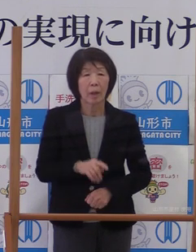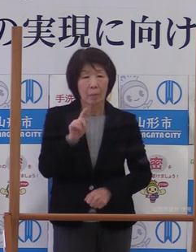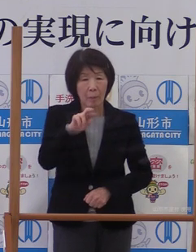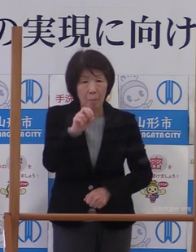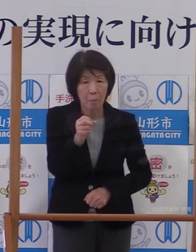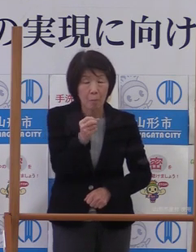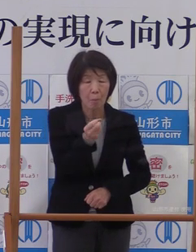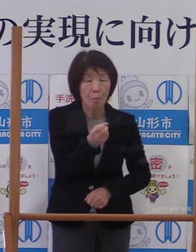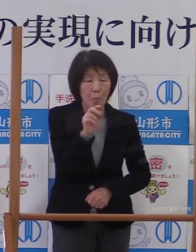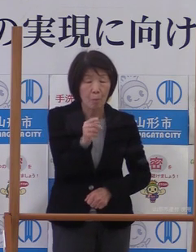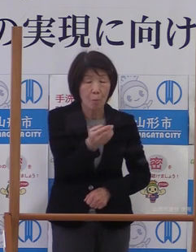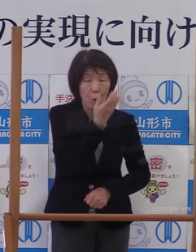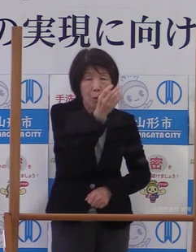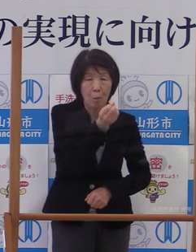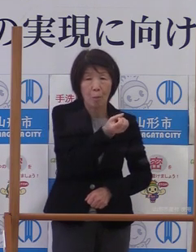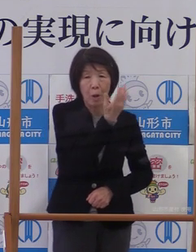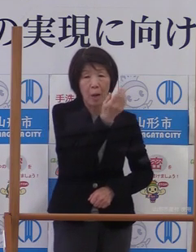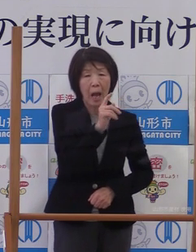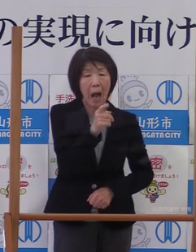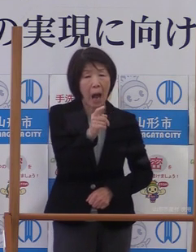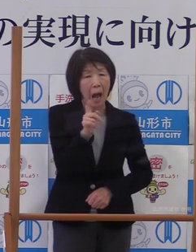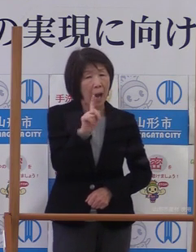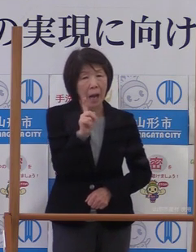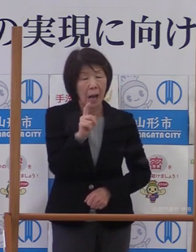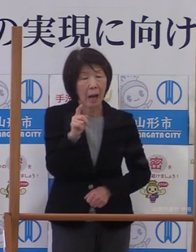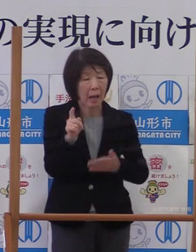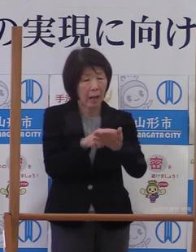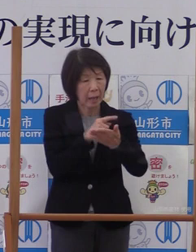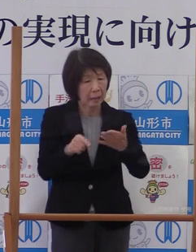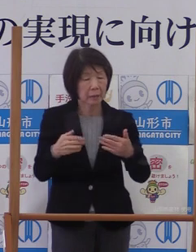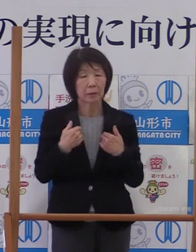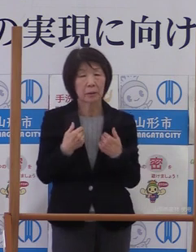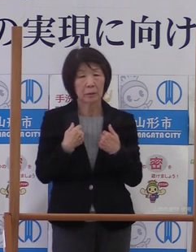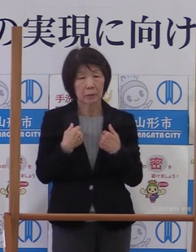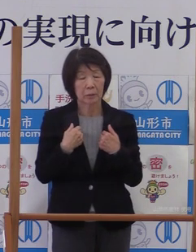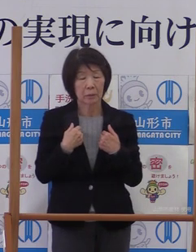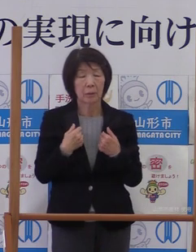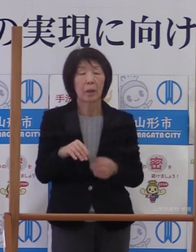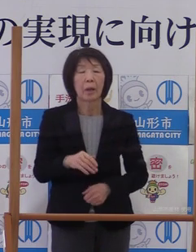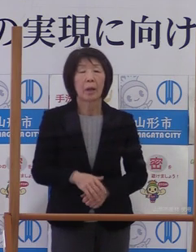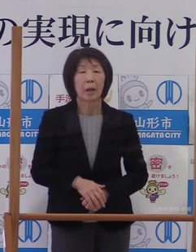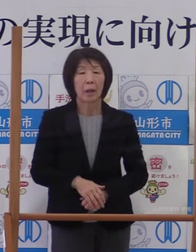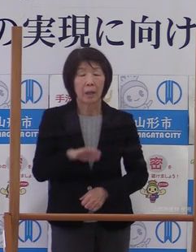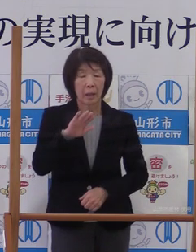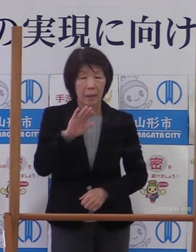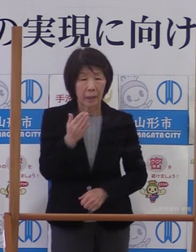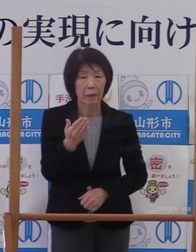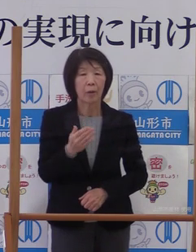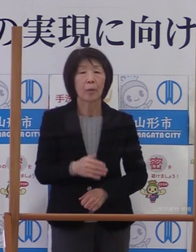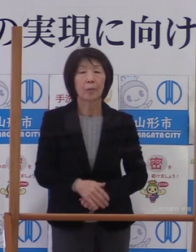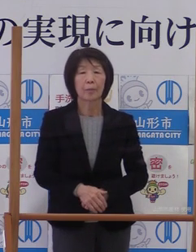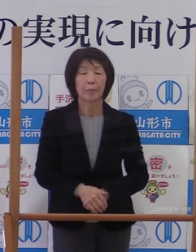起こってしまったということで、これ何とかしないとということだったんです。しかしその